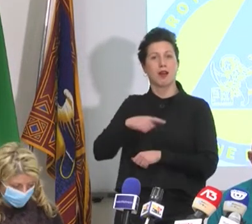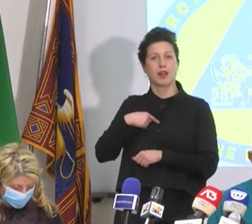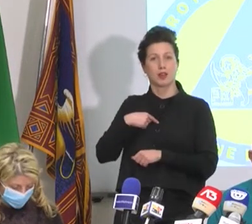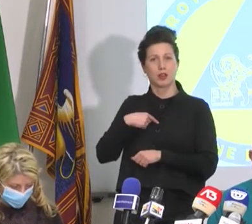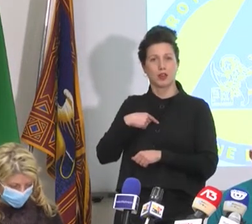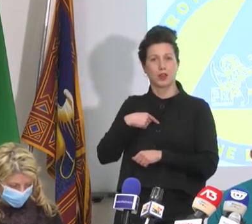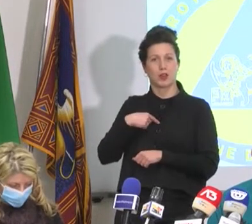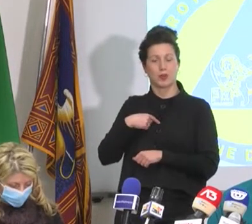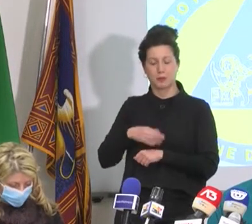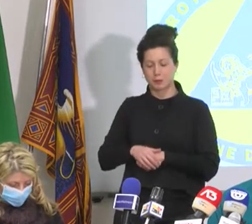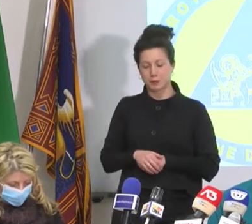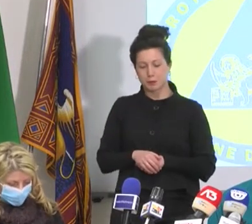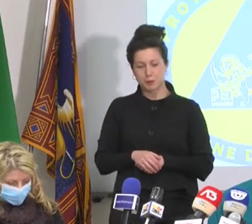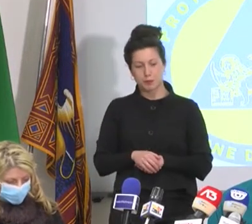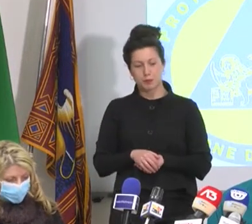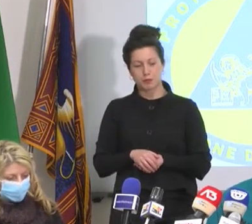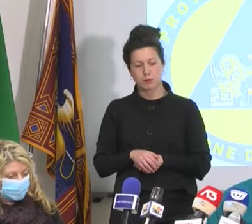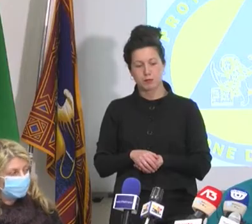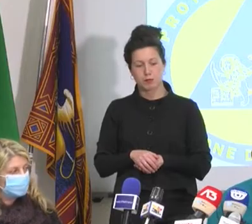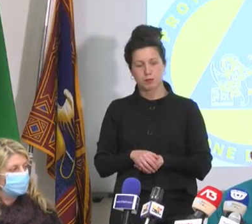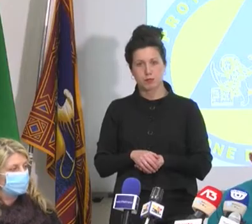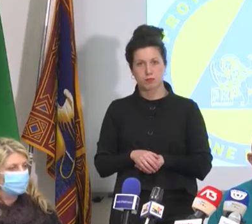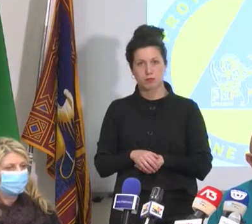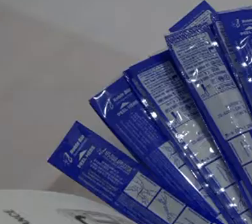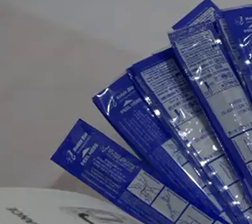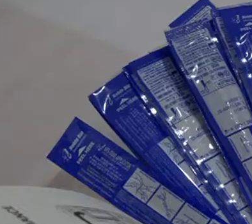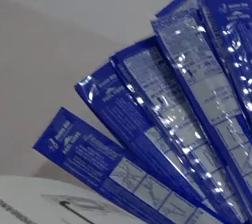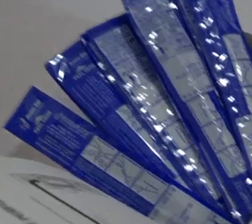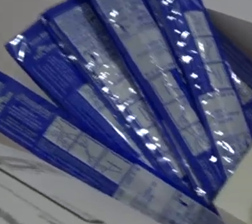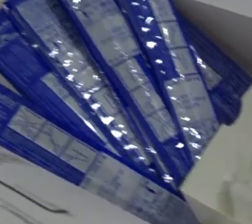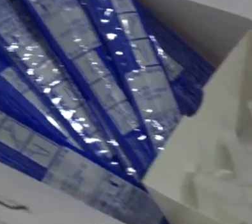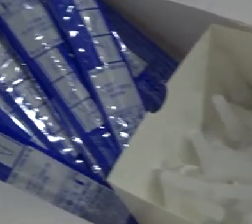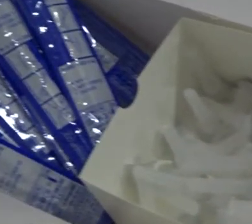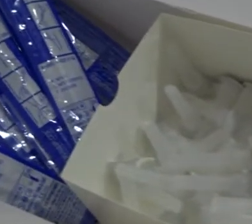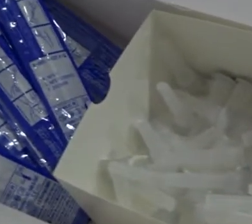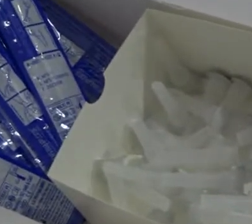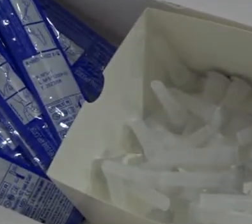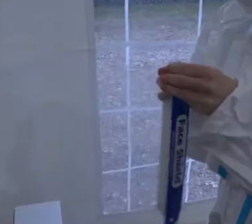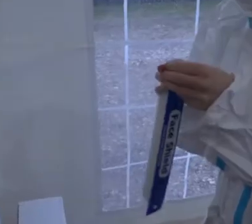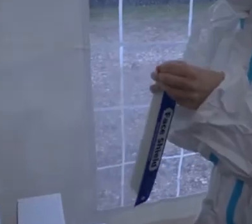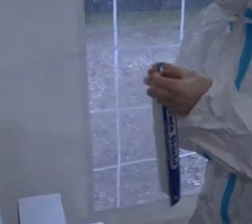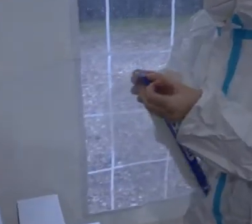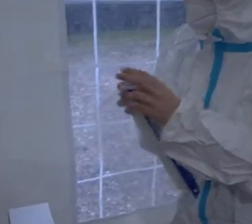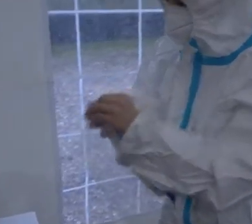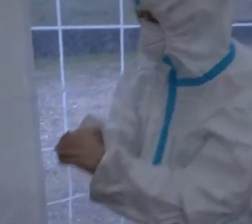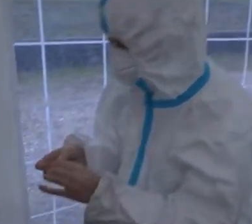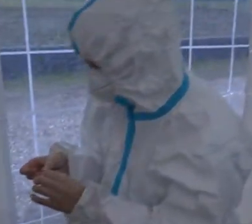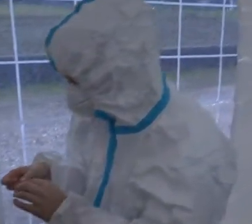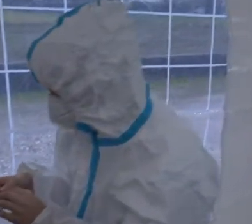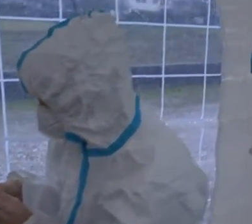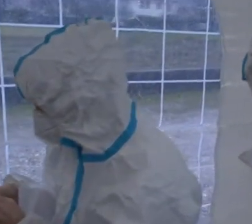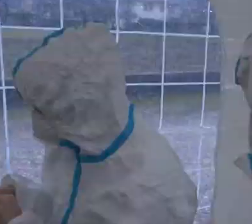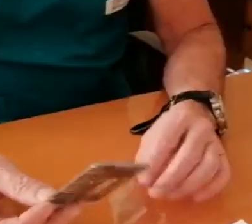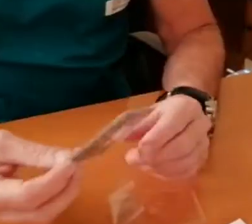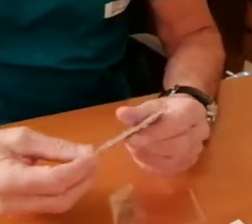microbiologia del veneto roberto rigoni a spiegare la circolare del ministero la differenza tra i test al momento utilizzati di prima seconda e terza generazione